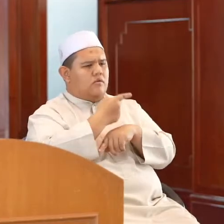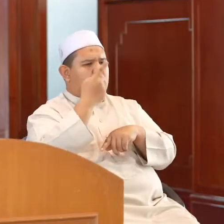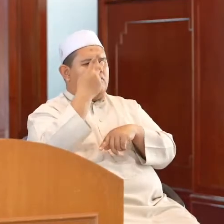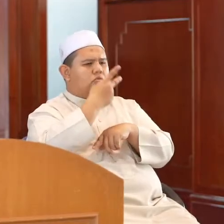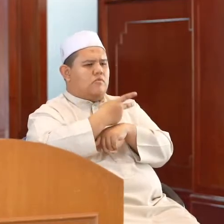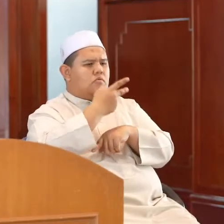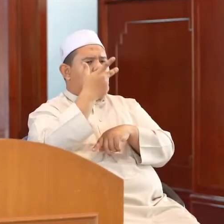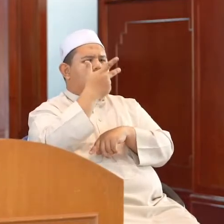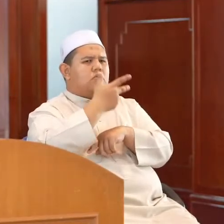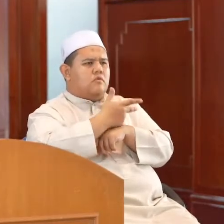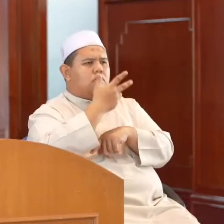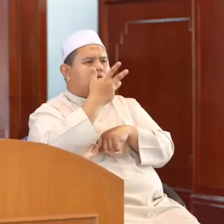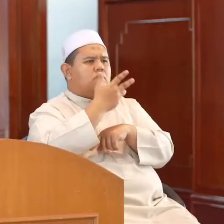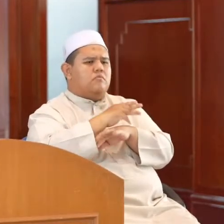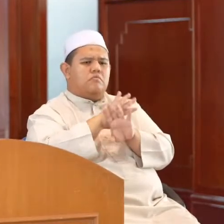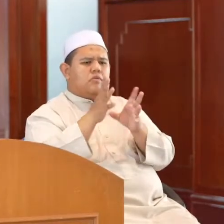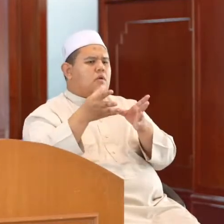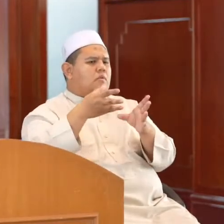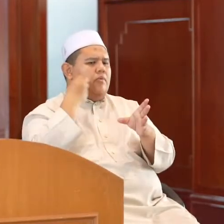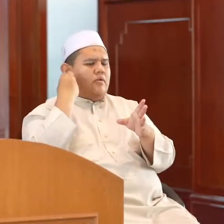balik. Ayah mak ni rusi.